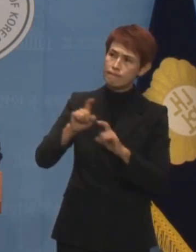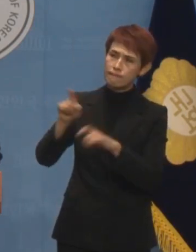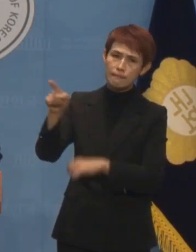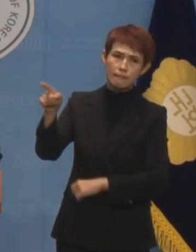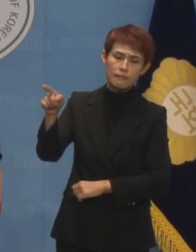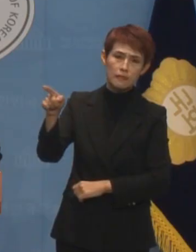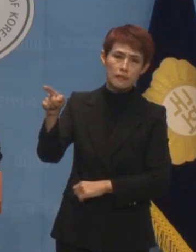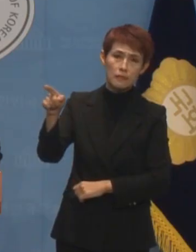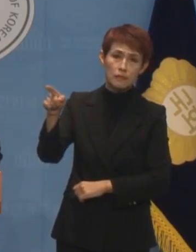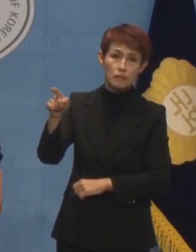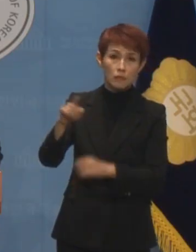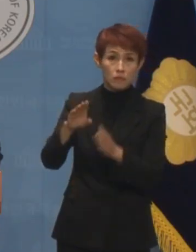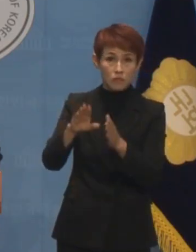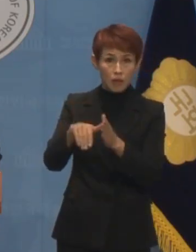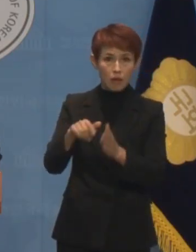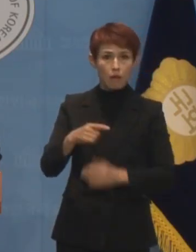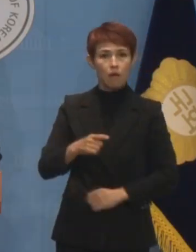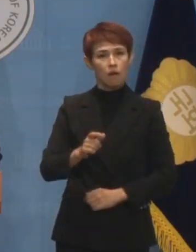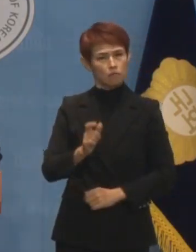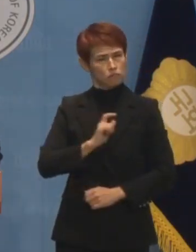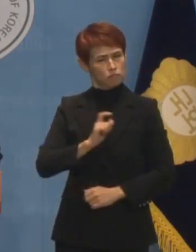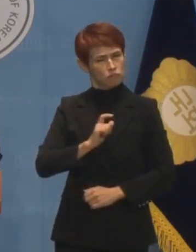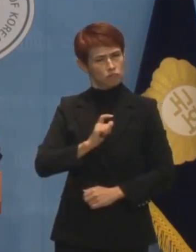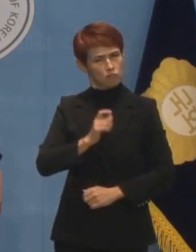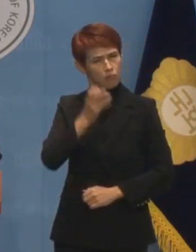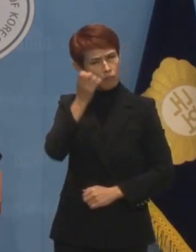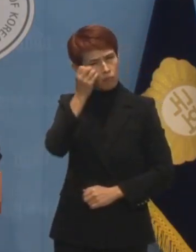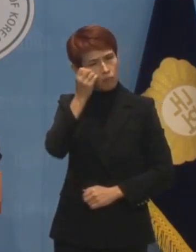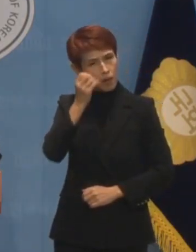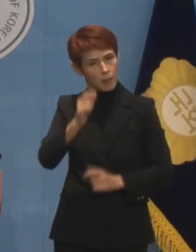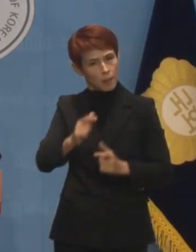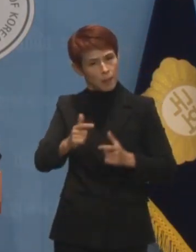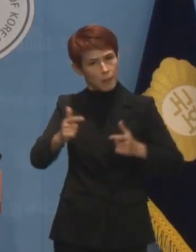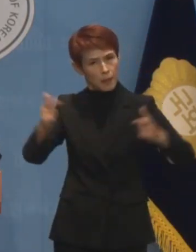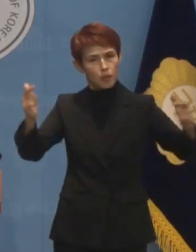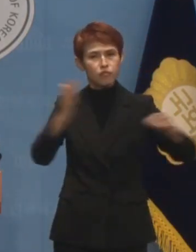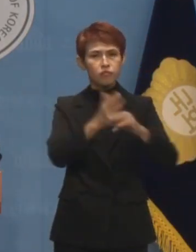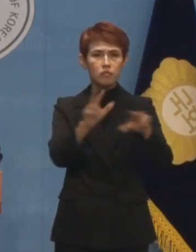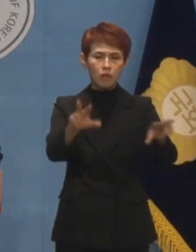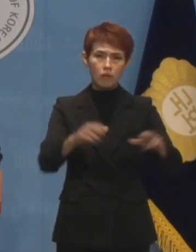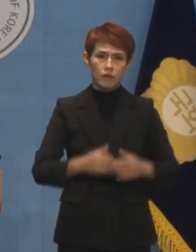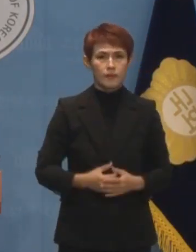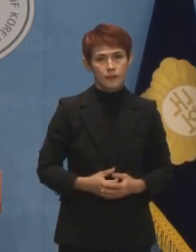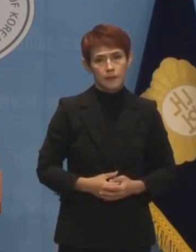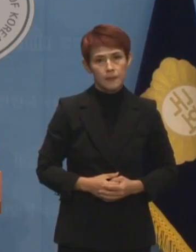상황에서 의혹은 꼬리에 꼬리를 물고 이어지고 있습니다.